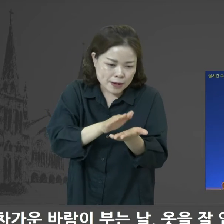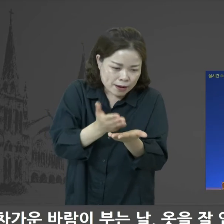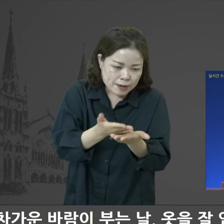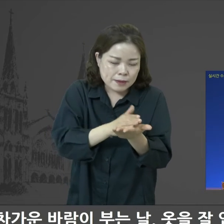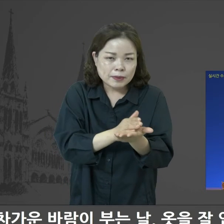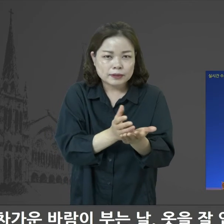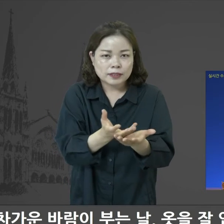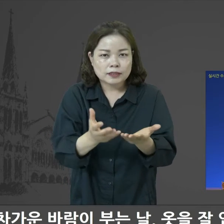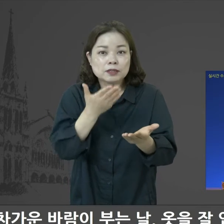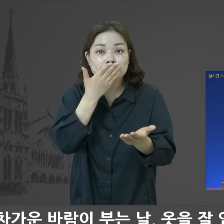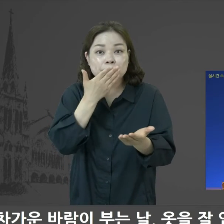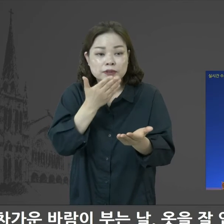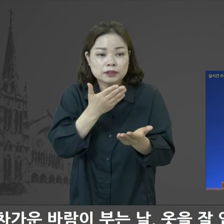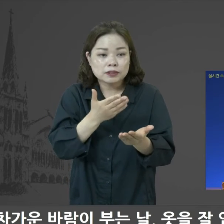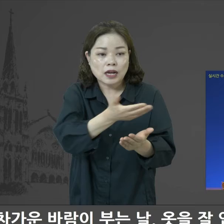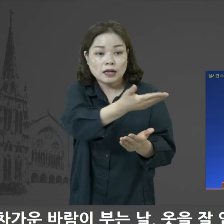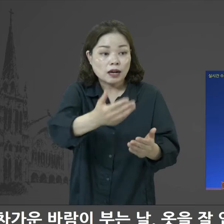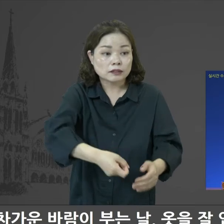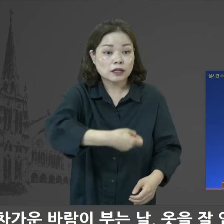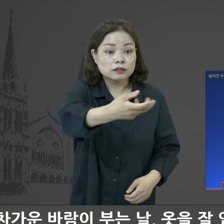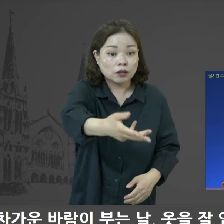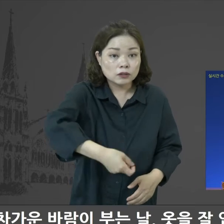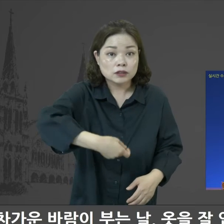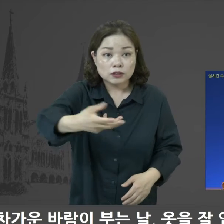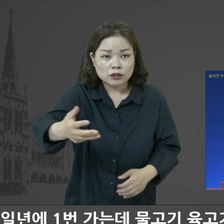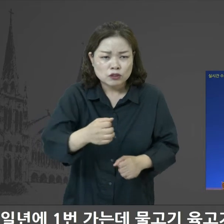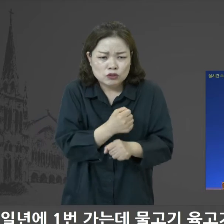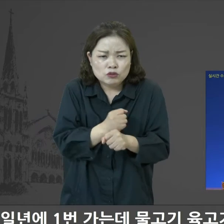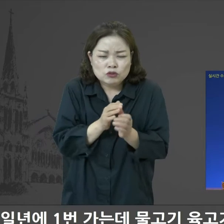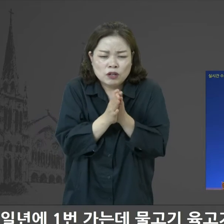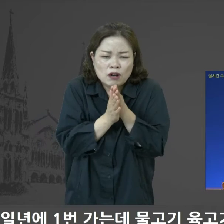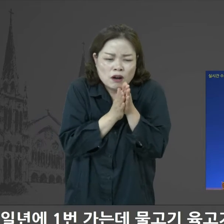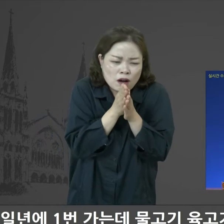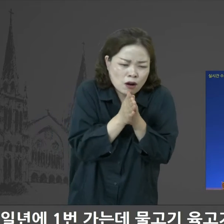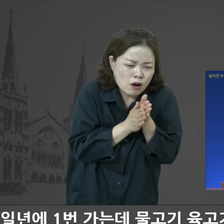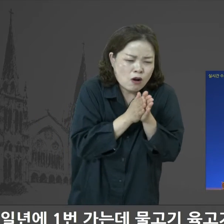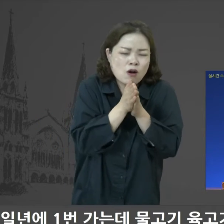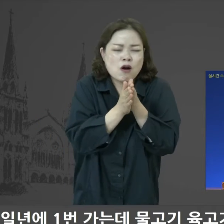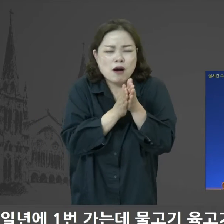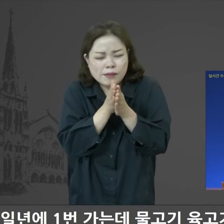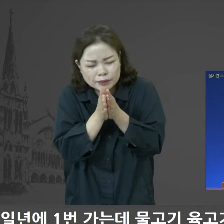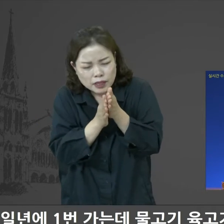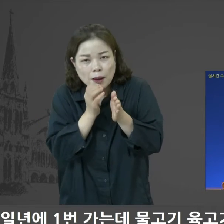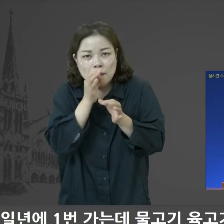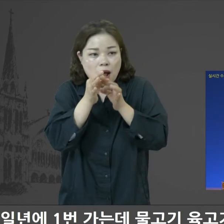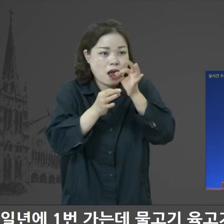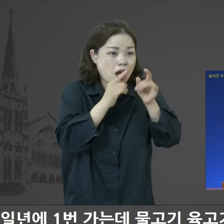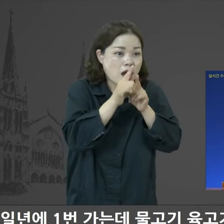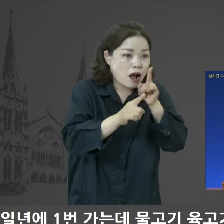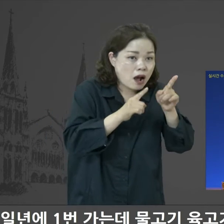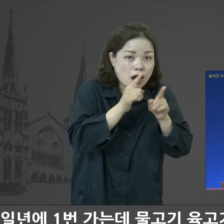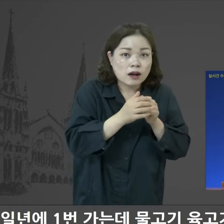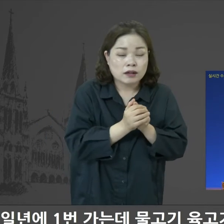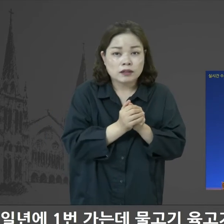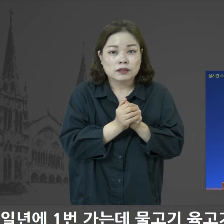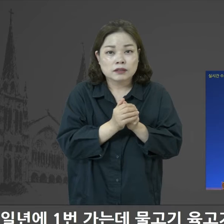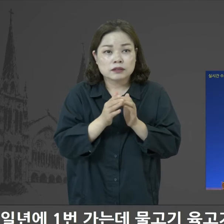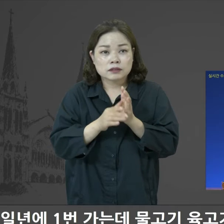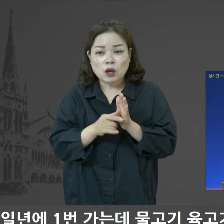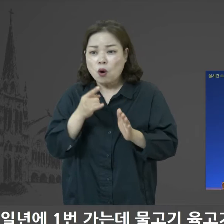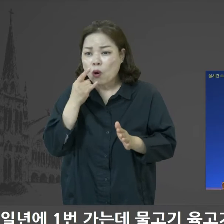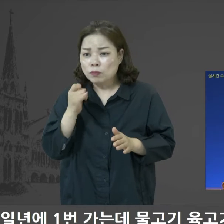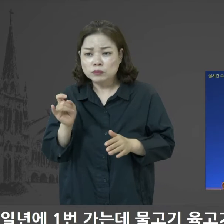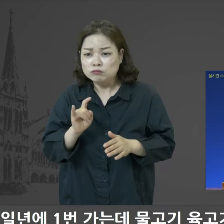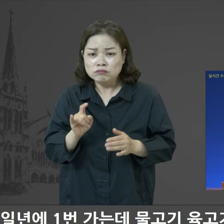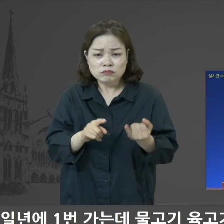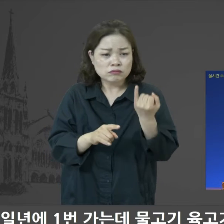준비해서 그 강에다가 던집니다. 그리고 그 추운 날 손으로 빌면서 뭔가 주문을 막 외웁니다. 제가 그때 어머니가 무슨